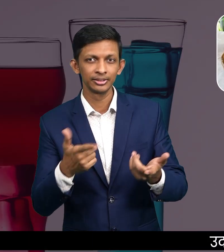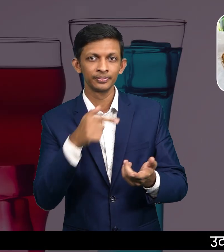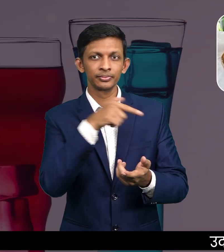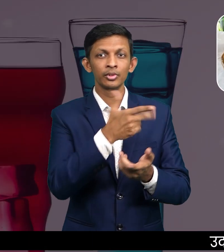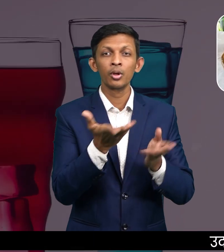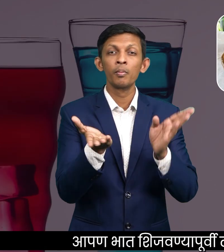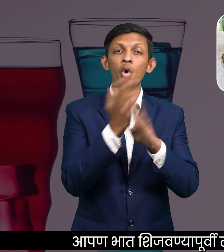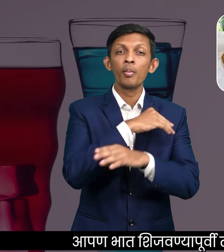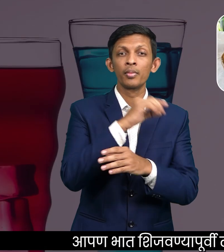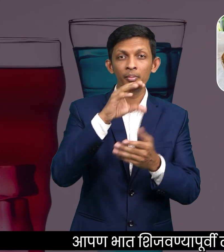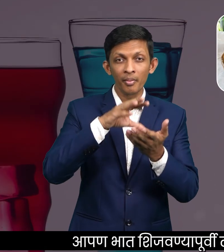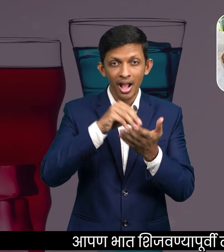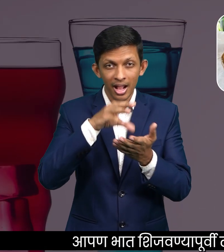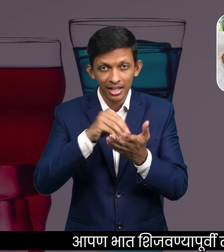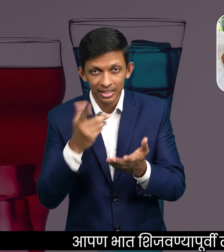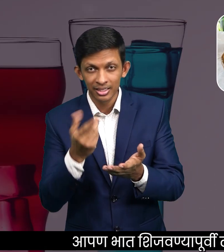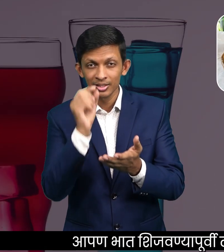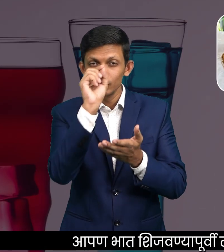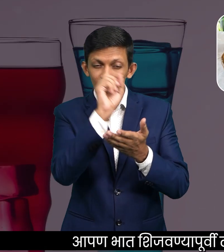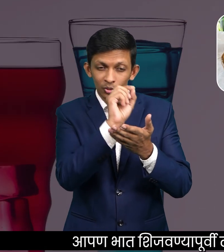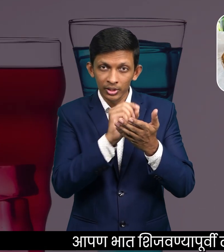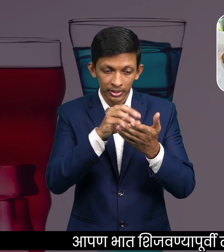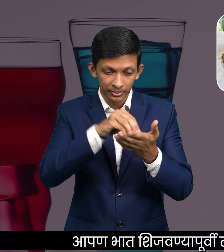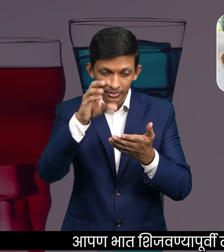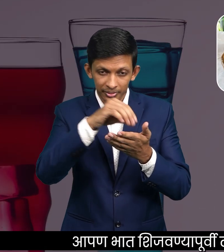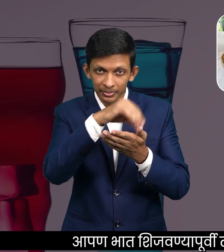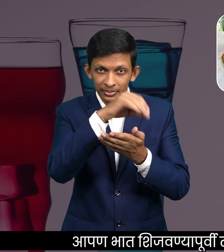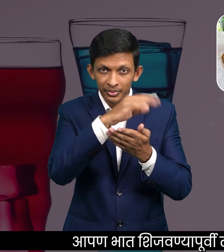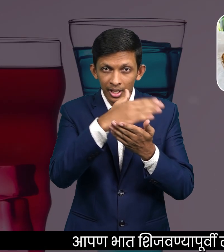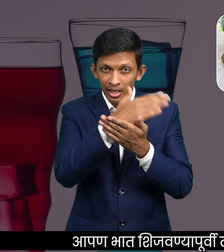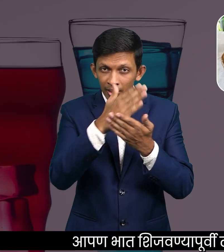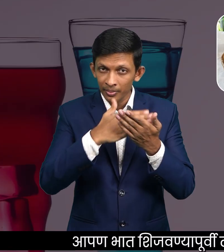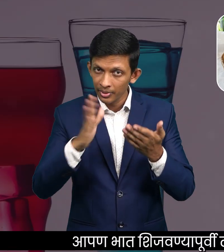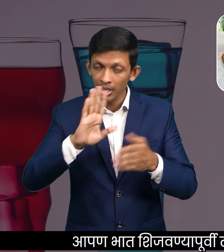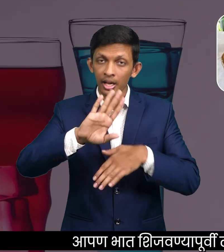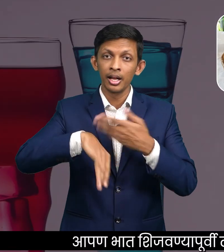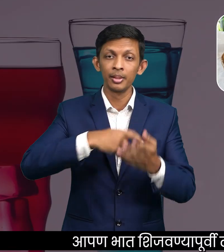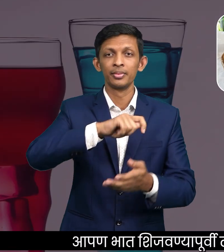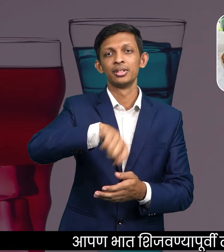उदाहरणार्थ, आपण भात शिजवण्यापूर्वी त्यातील लहान खडे काढून टाकतो.